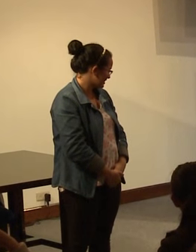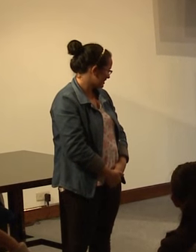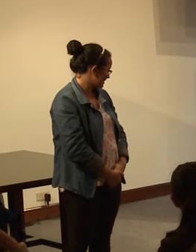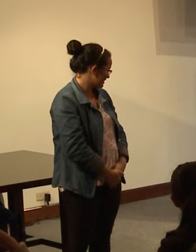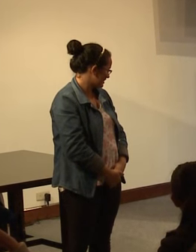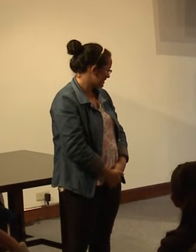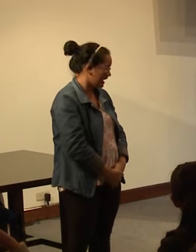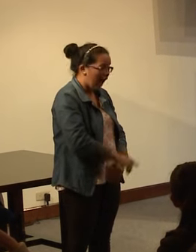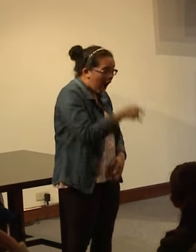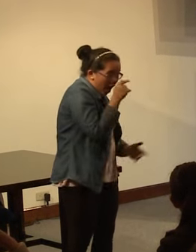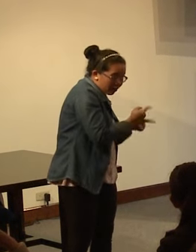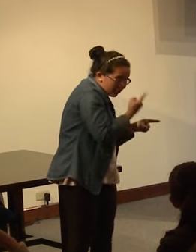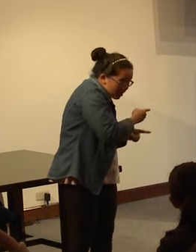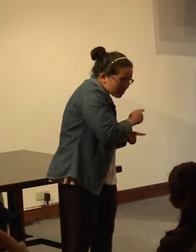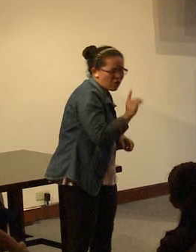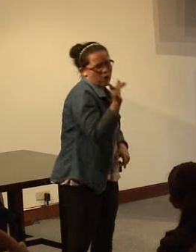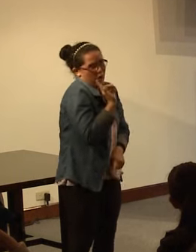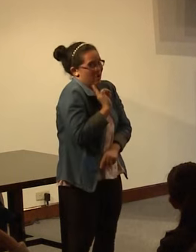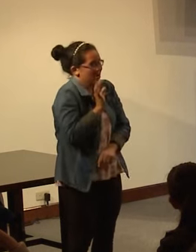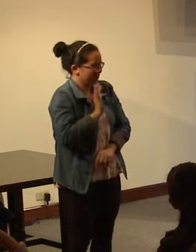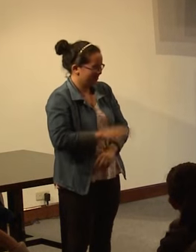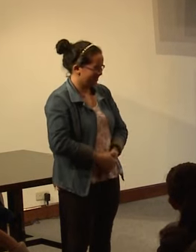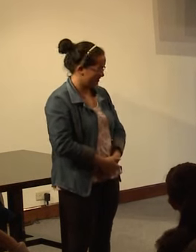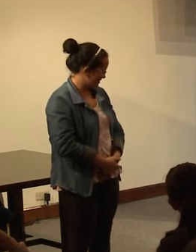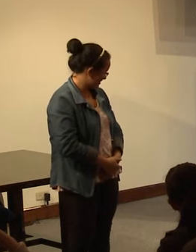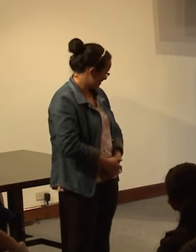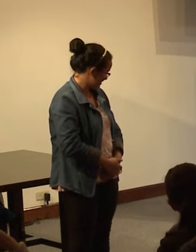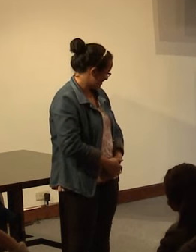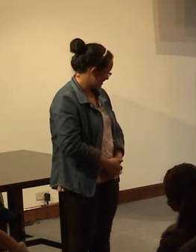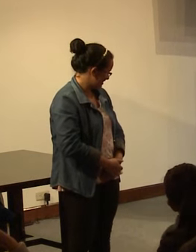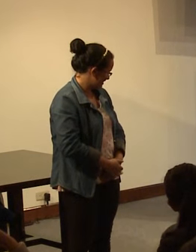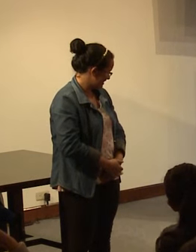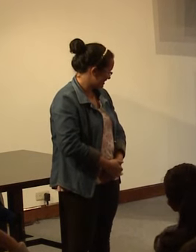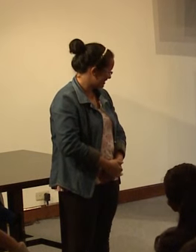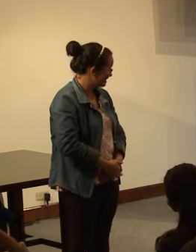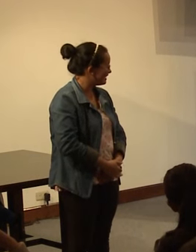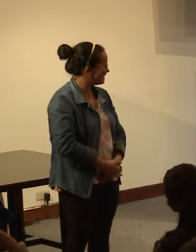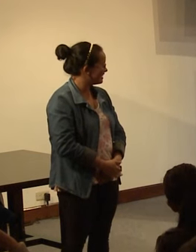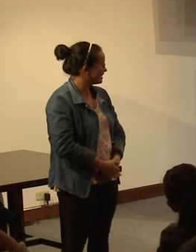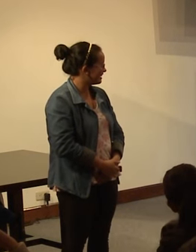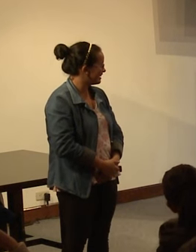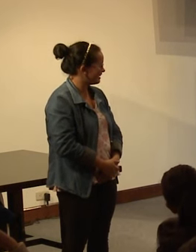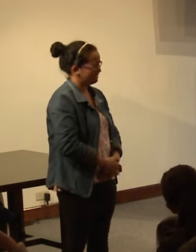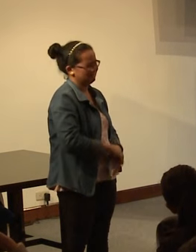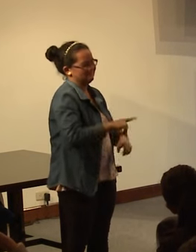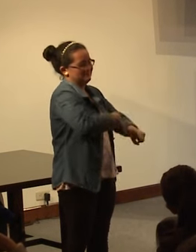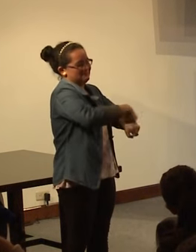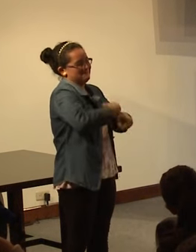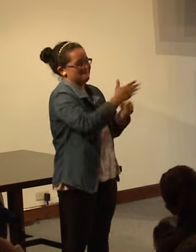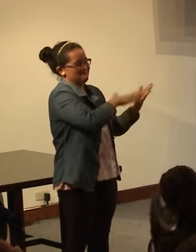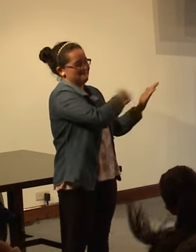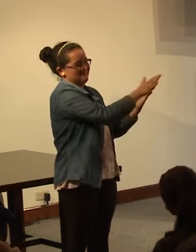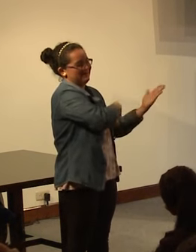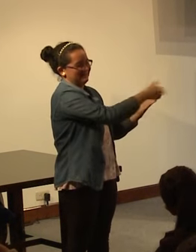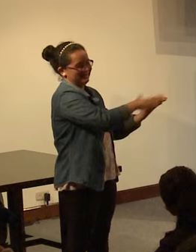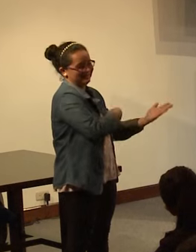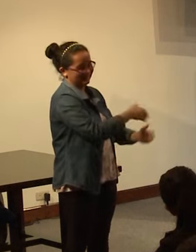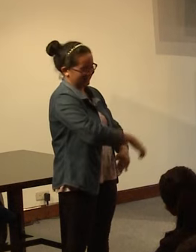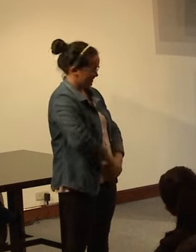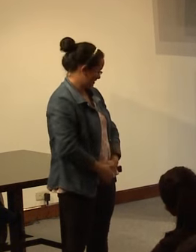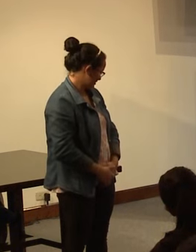¿Así sería? No, listo, dale, fresca. Hazte tu tiempo. Obregón se demoró más pintando ese cuadro.